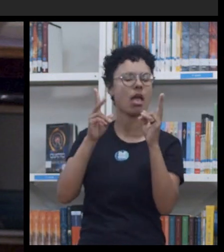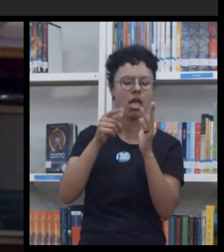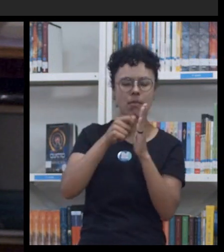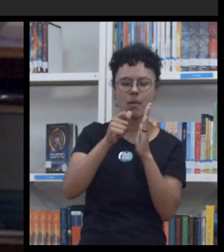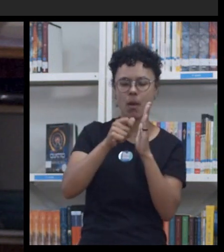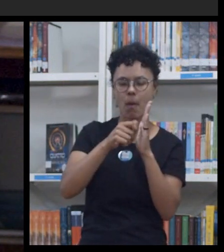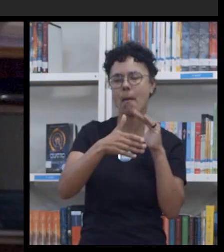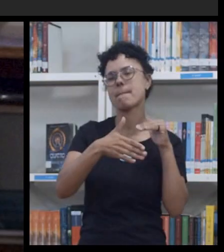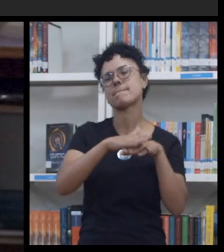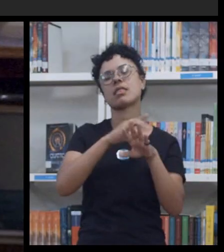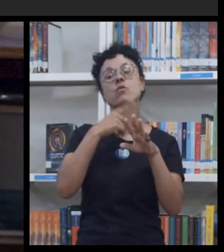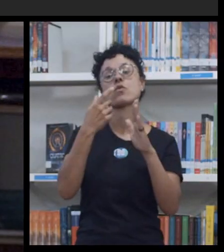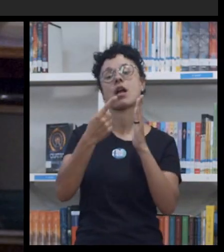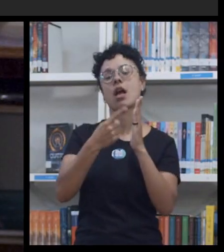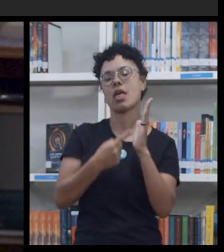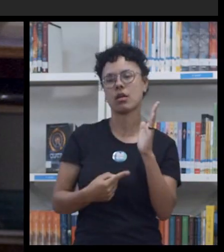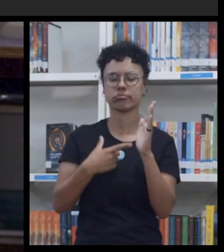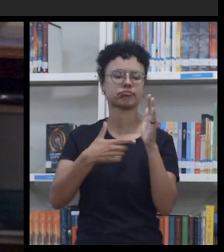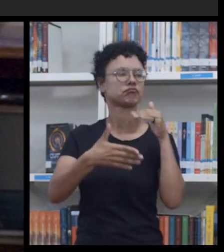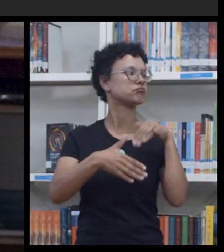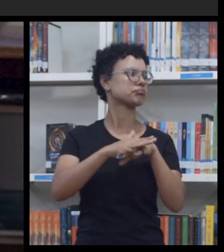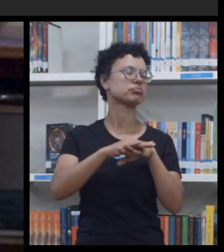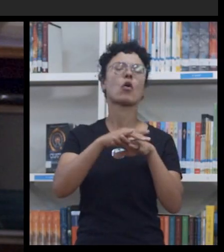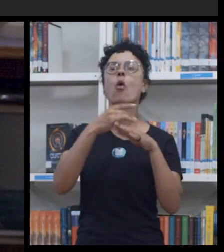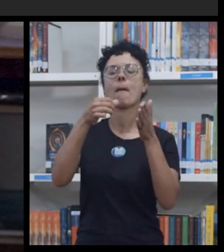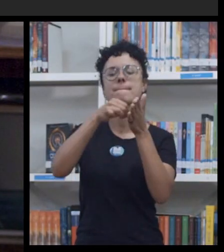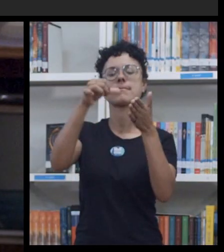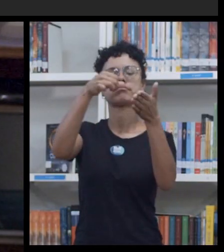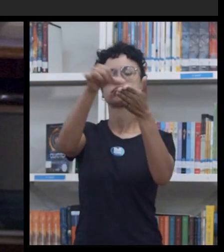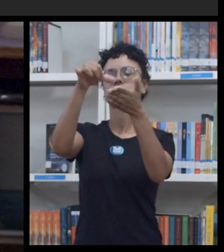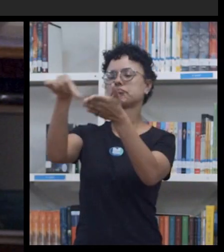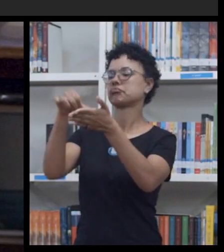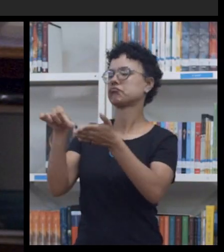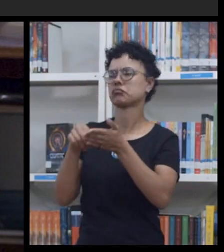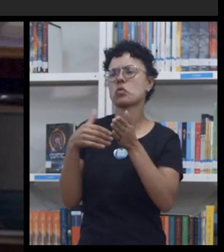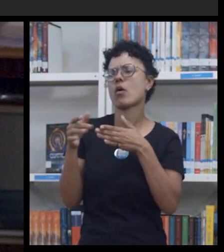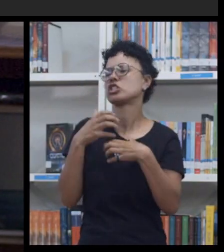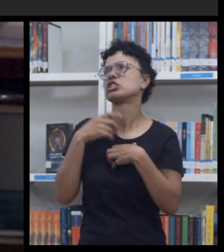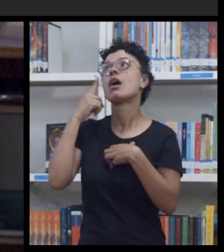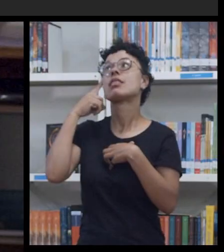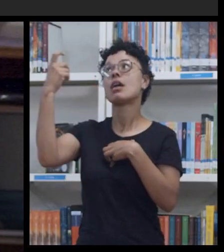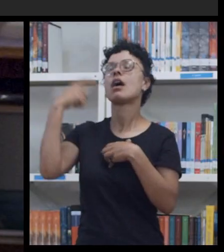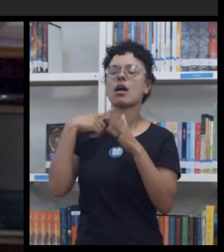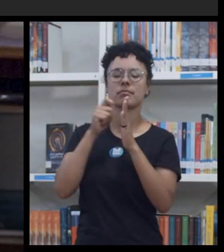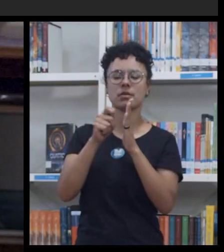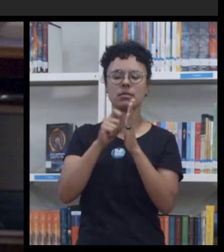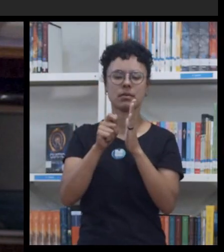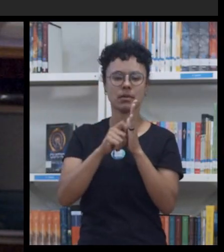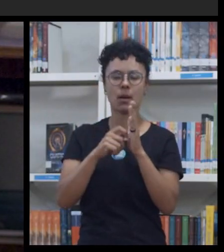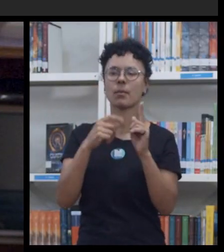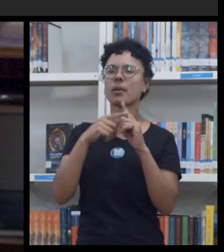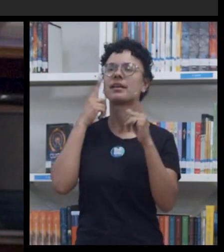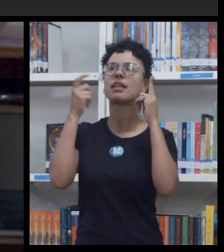guarda. Tem um caderninho, põe um post-it, não interessa a forma. Mas tem uma forma de